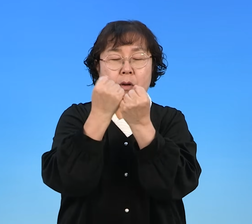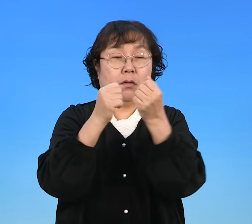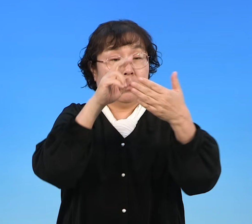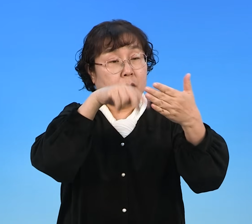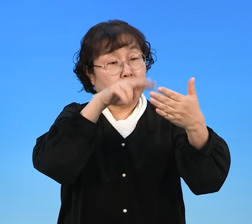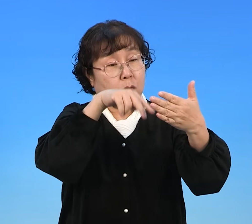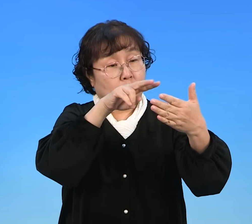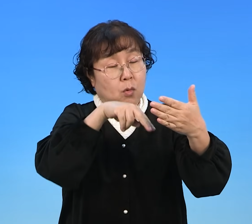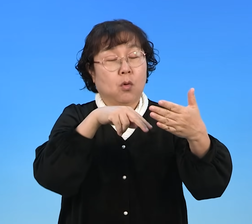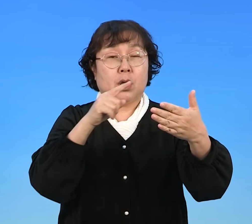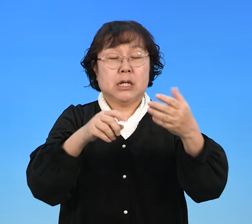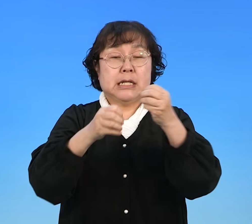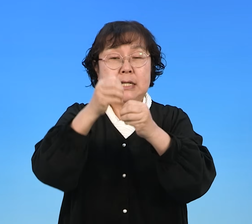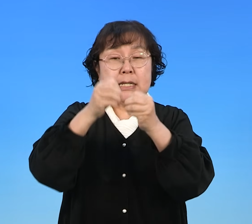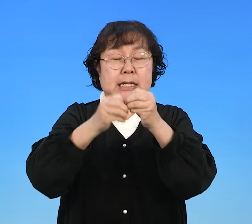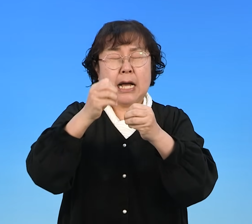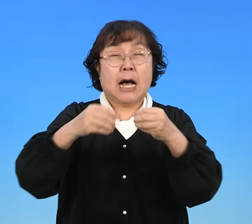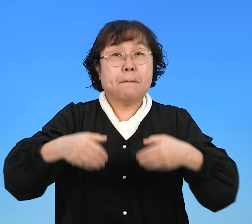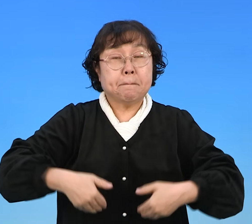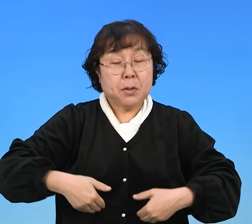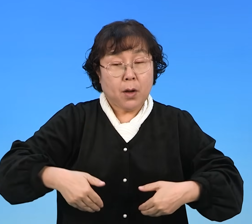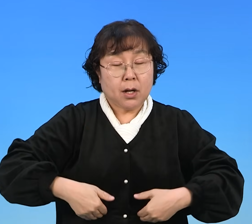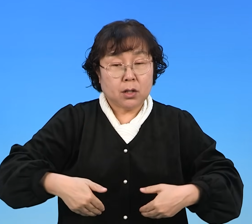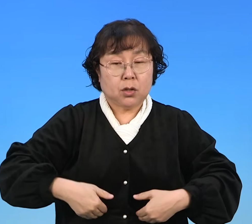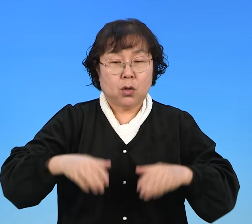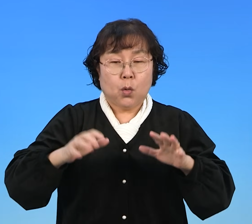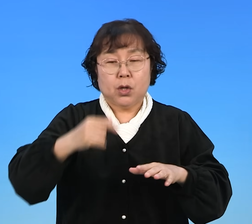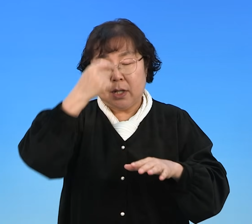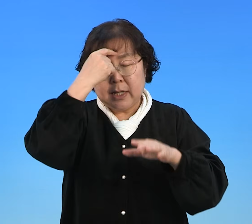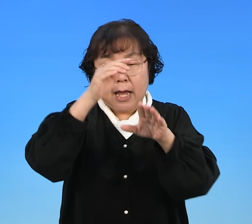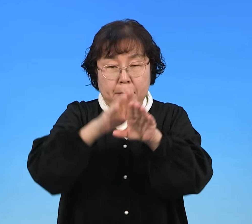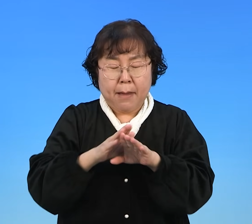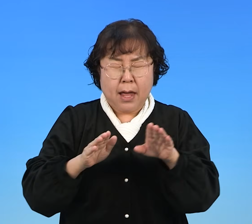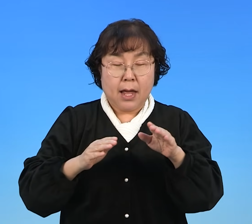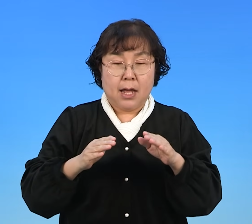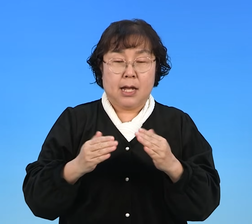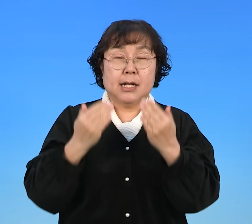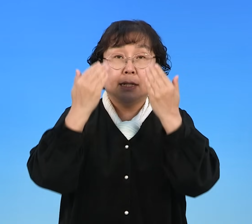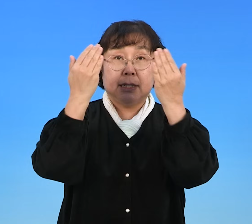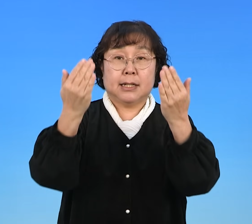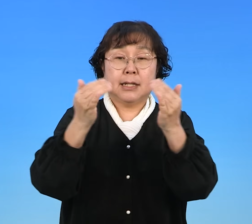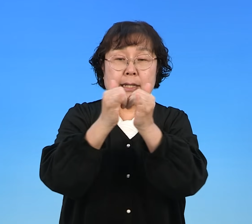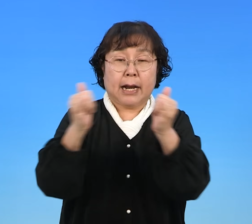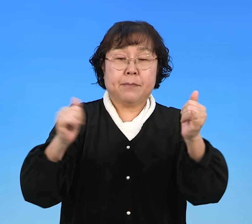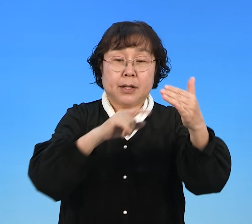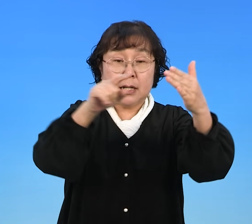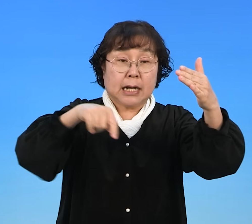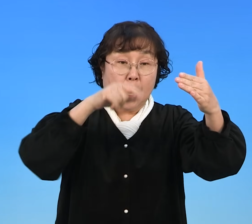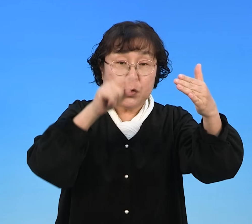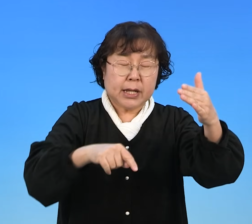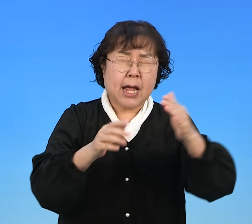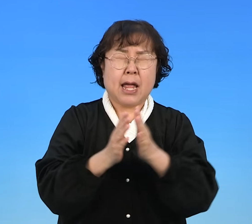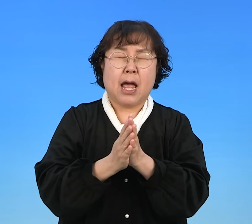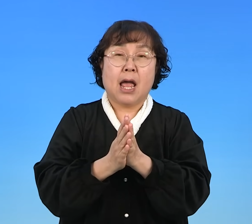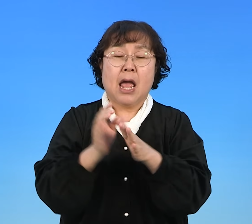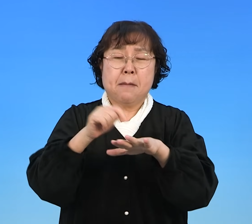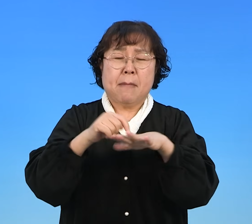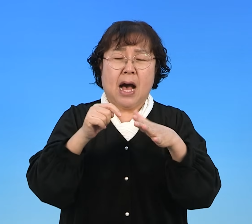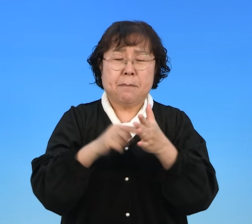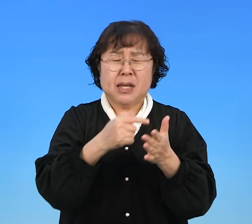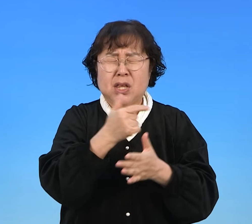읽으면서 이 시가 필요한 건 특별히 오늘 예배 드리는 가운데 한 해를 정리하면서 유난히